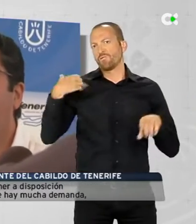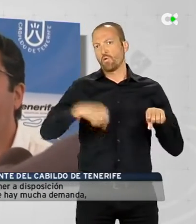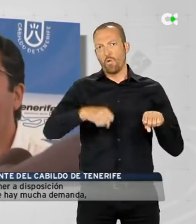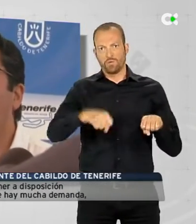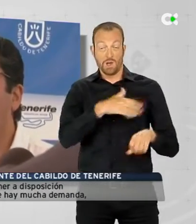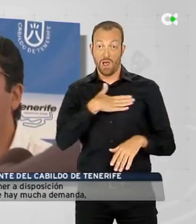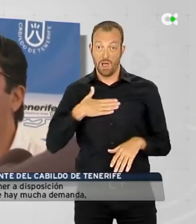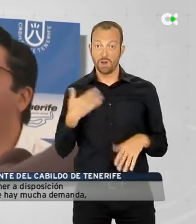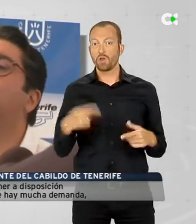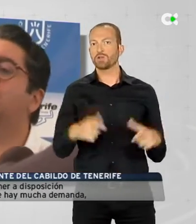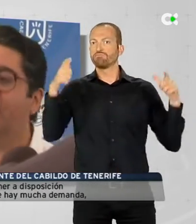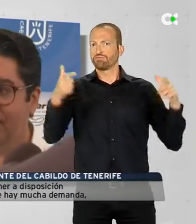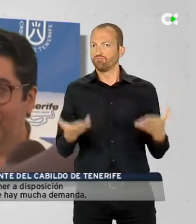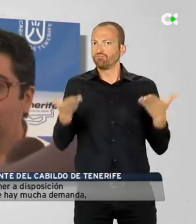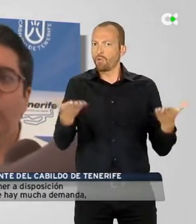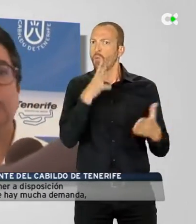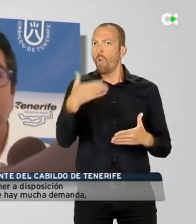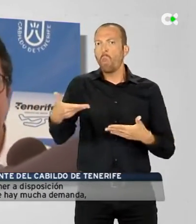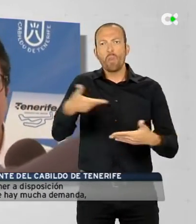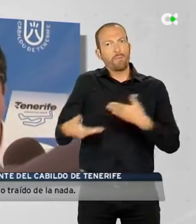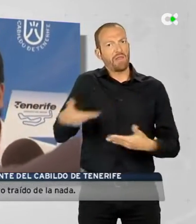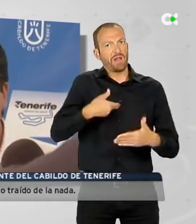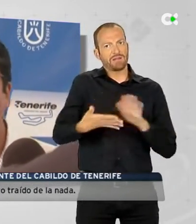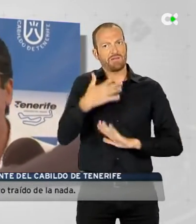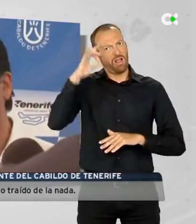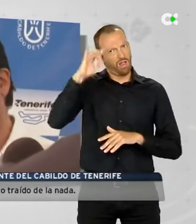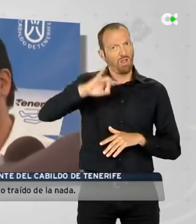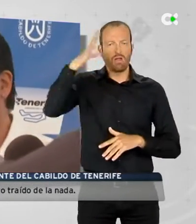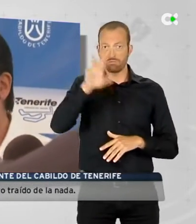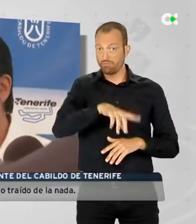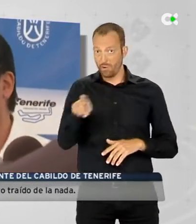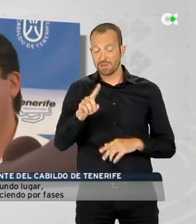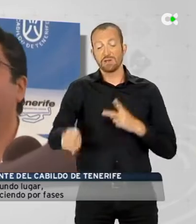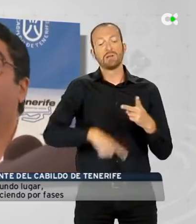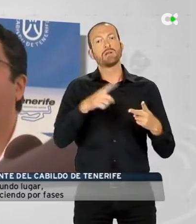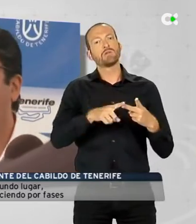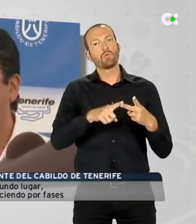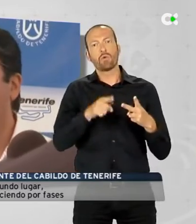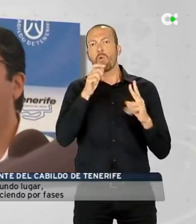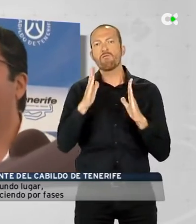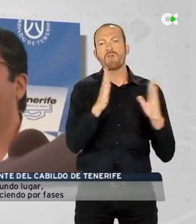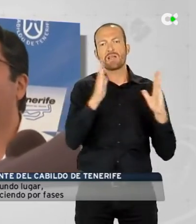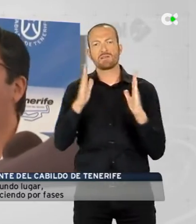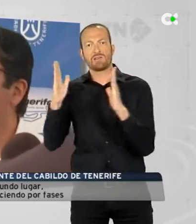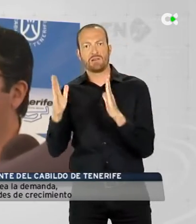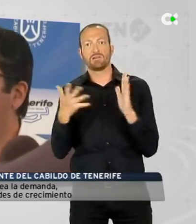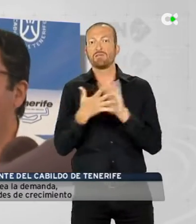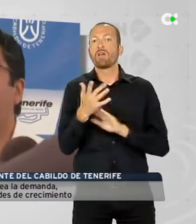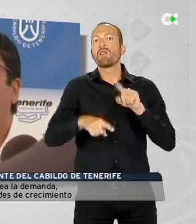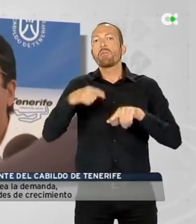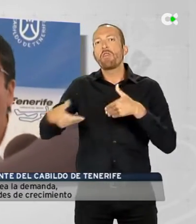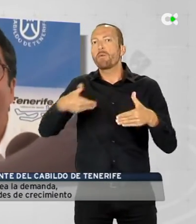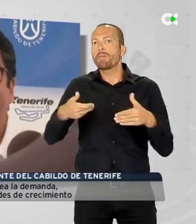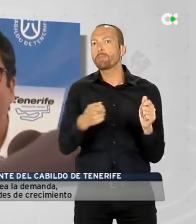disposición un circuito porque hay mucha demanda. No es un invento traído de la nada. En segundo lugar, se va a ir haciendo por fases para que sea la demanda,